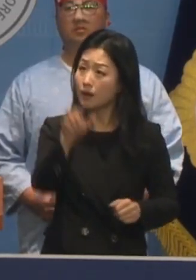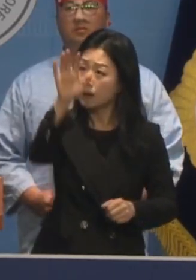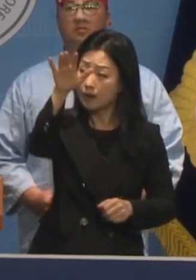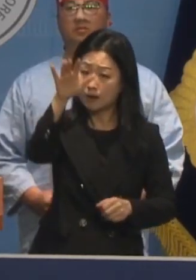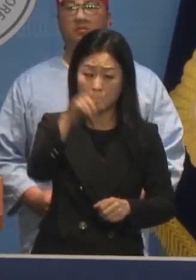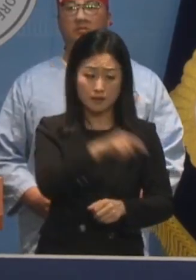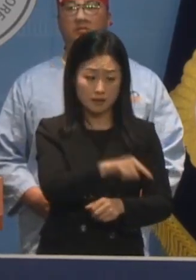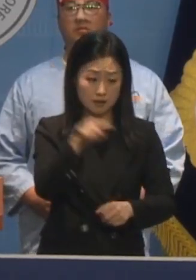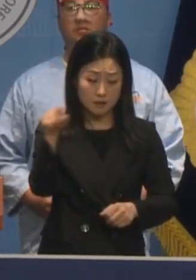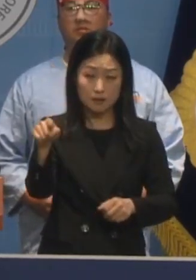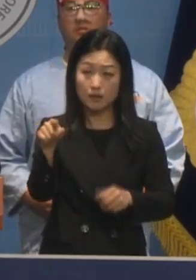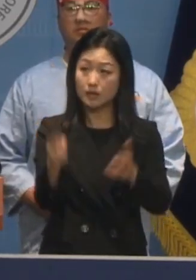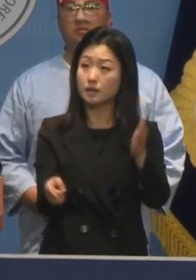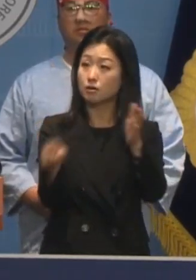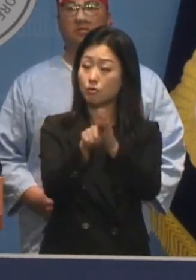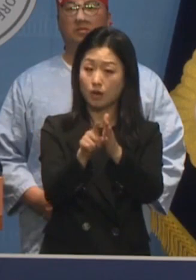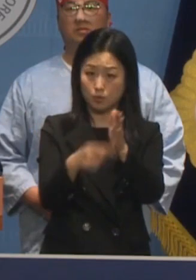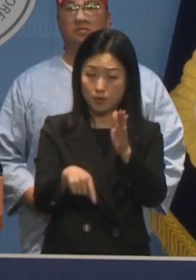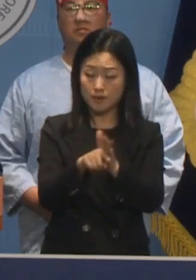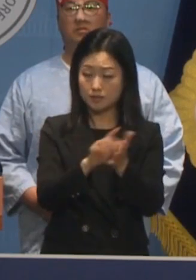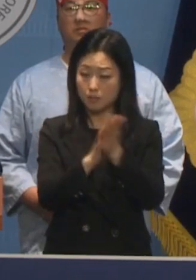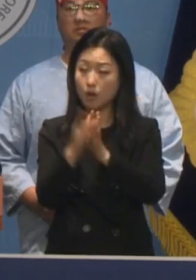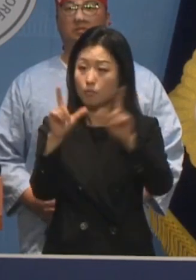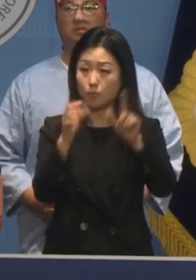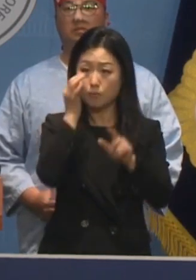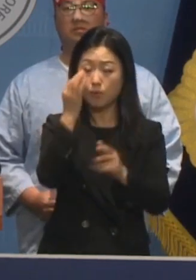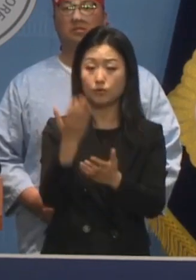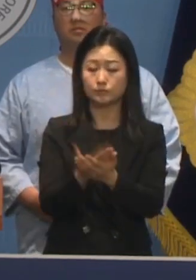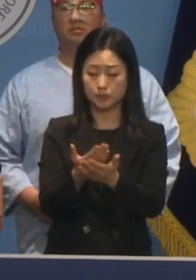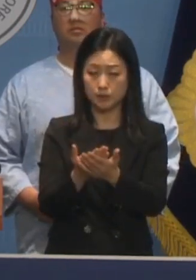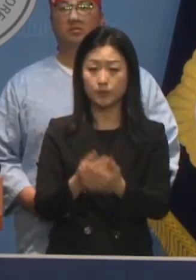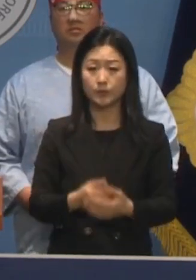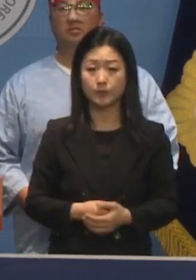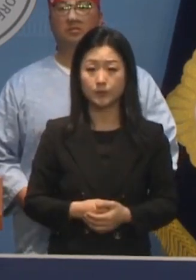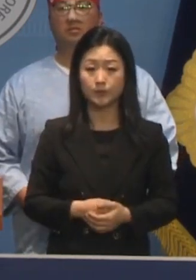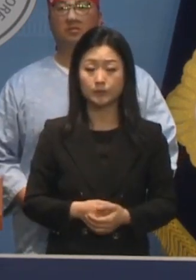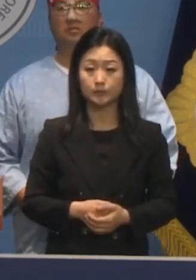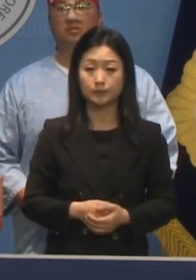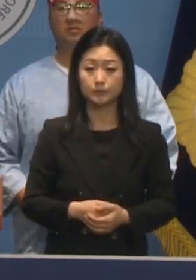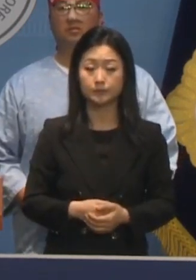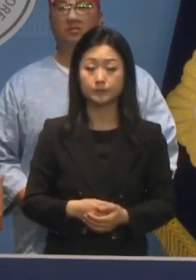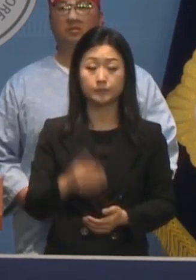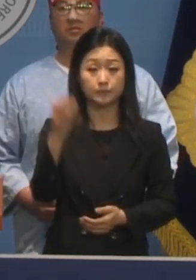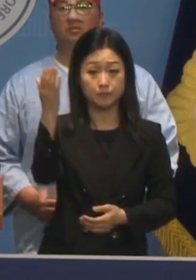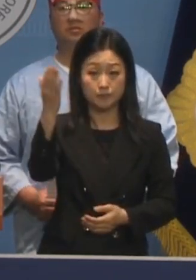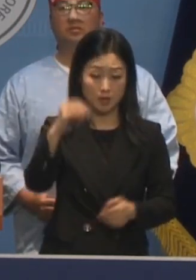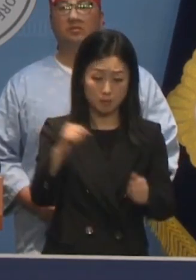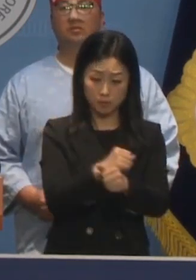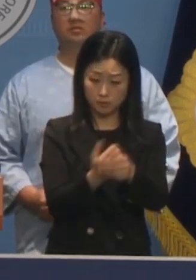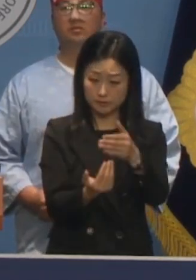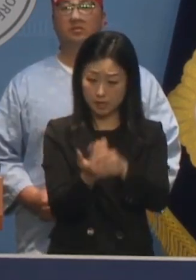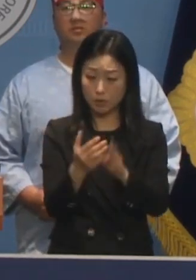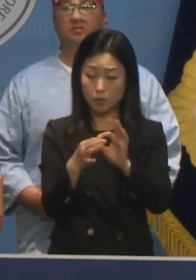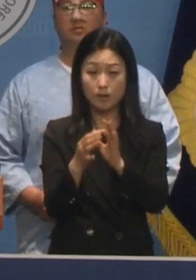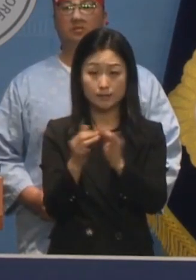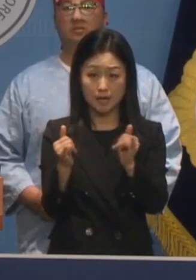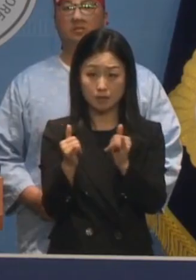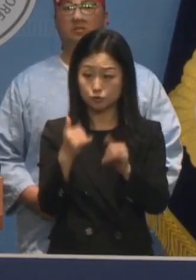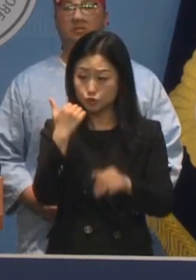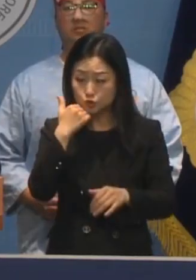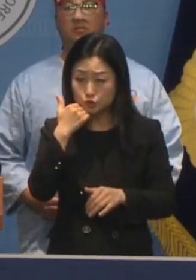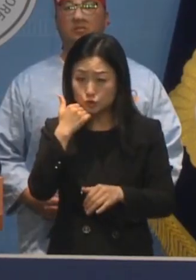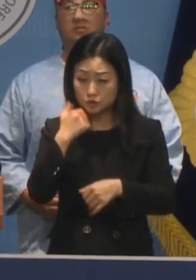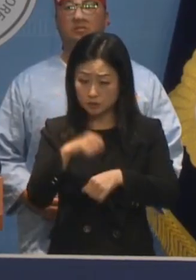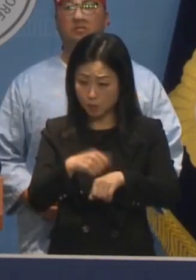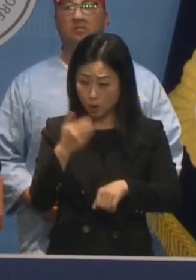신뢰 회복과 협력을 위해 변화된 모습을 보여주십시오. 경영진은 이번 폭력 사건 관련자의 법적